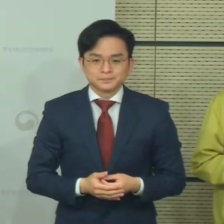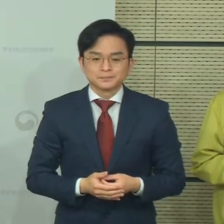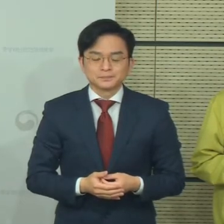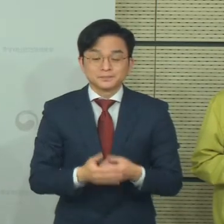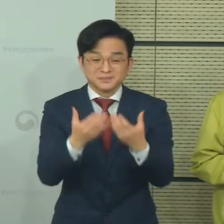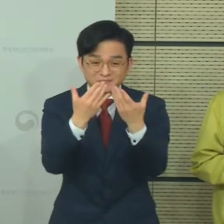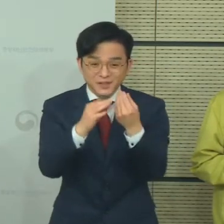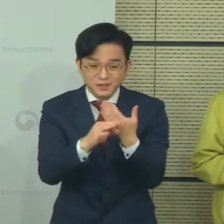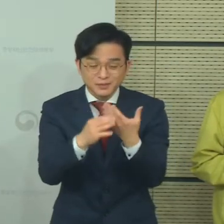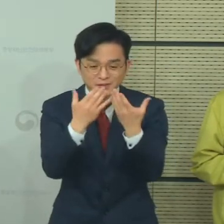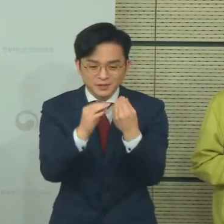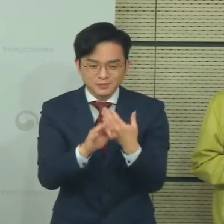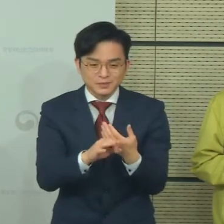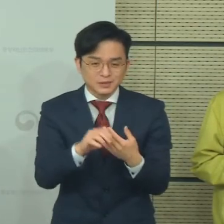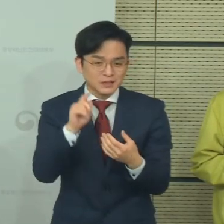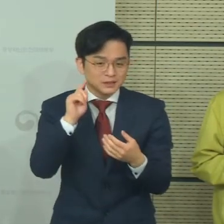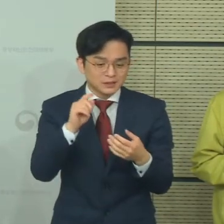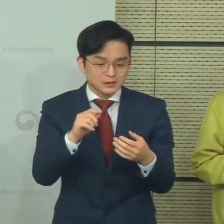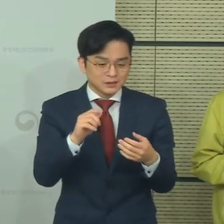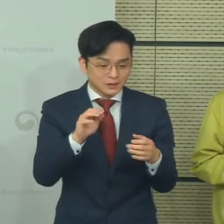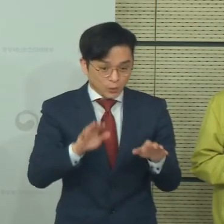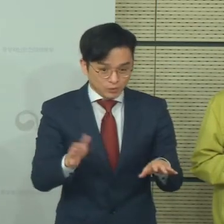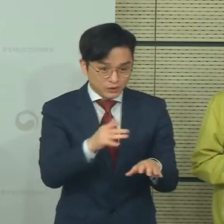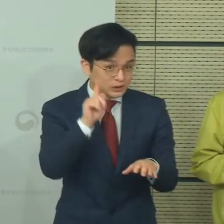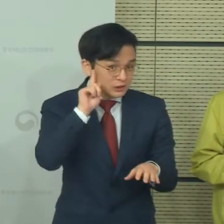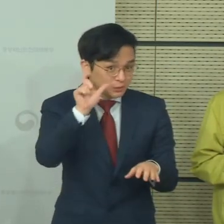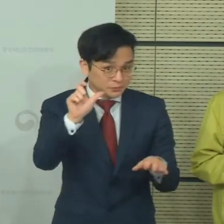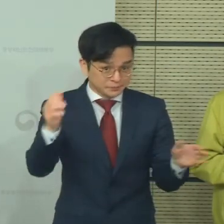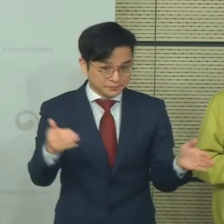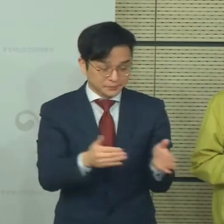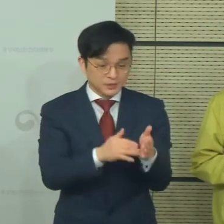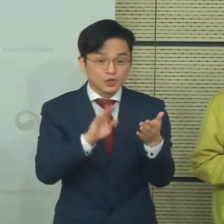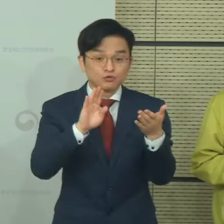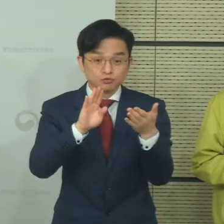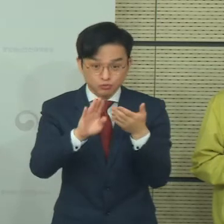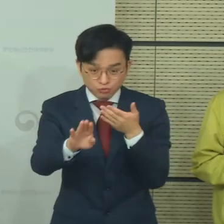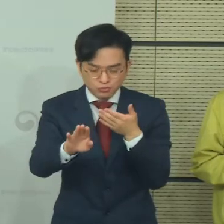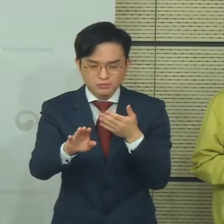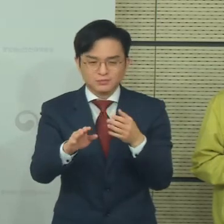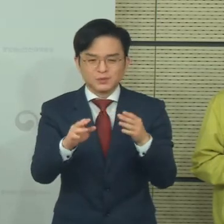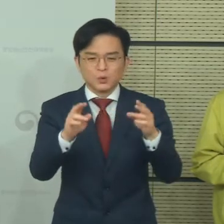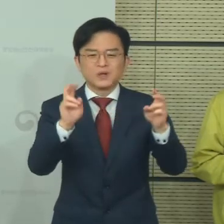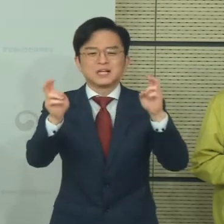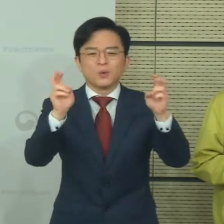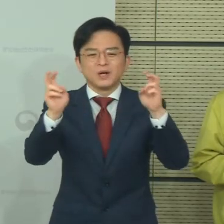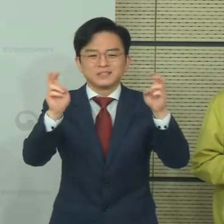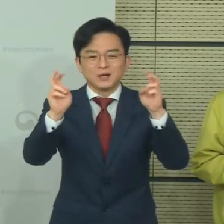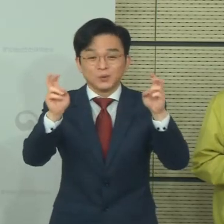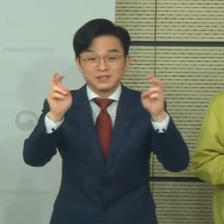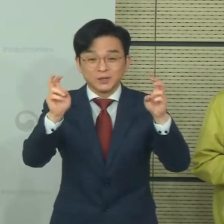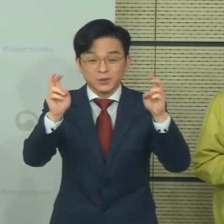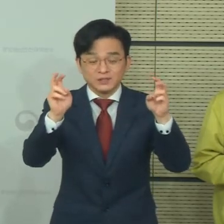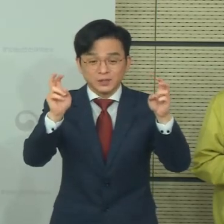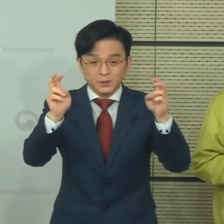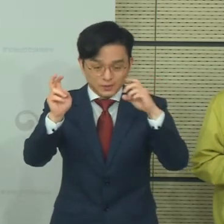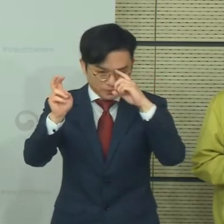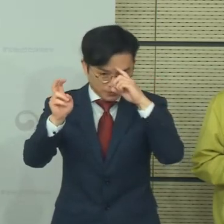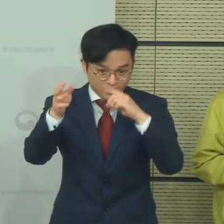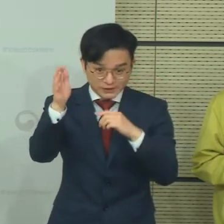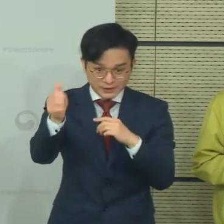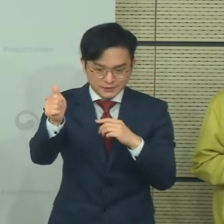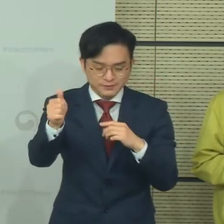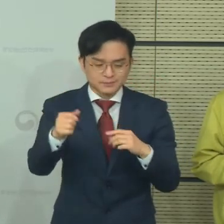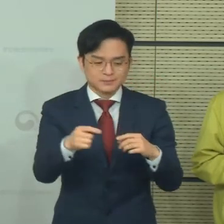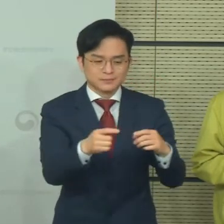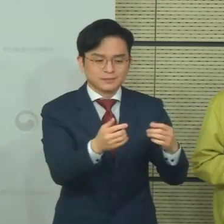것 형태로 유급휴가 같은 형태로 이거를 보전할 수가 있어야 될 건데 그게 유급휴가가 되려 그러면은 각 기업에서 일정 부분